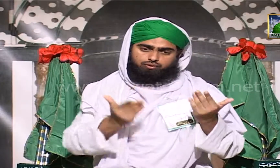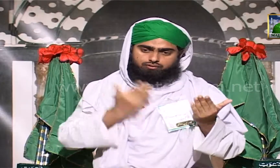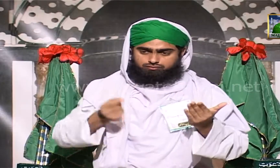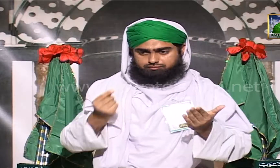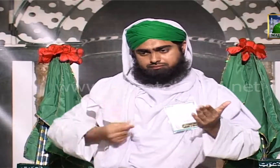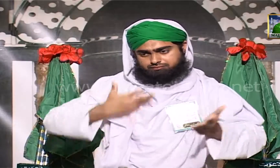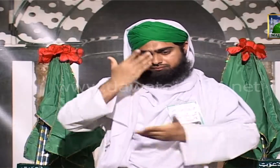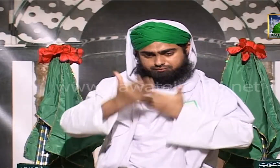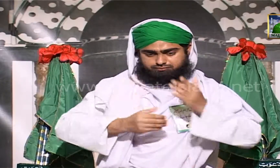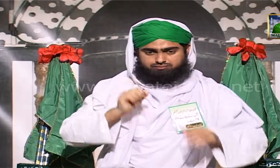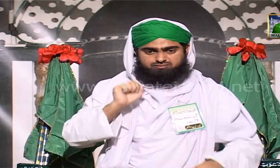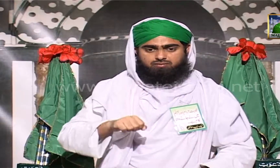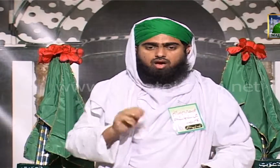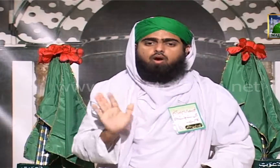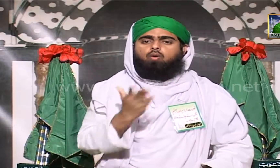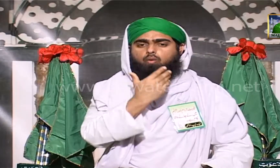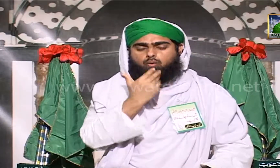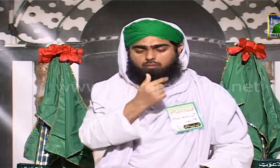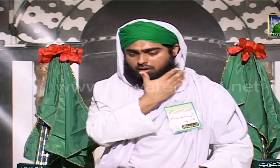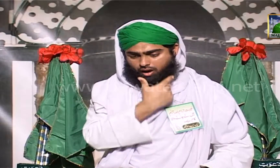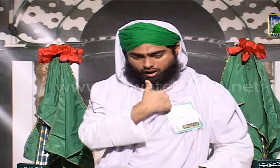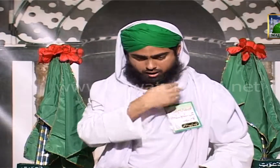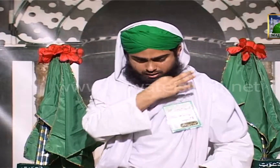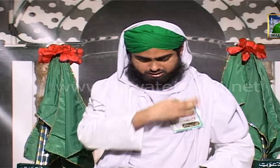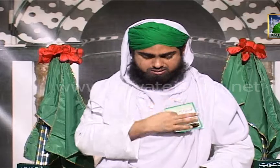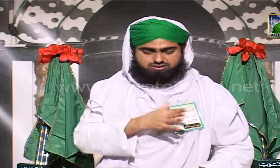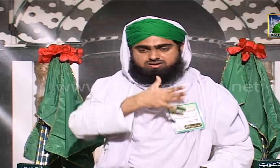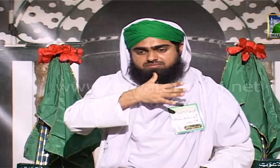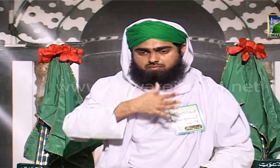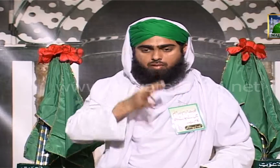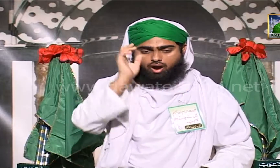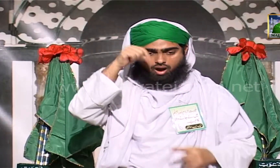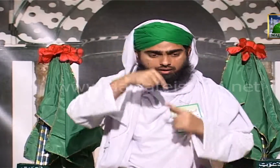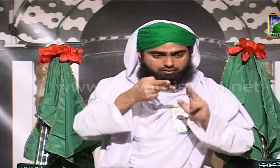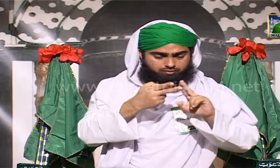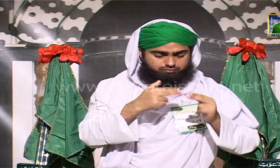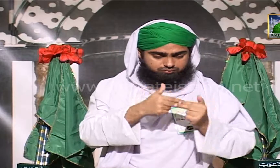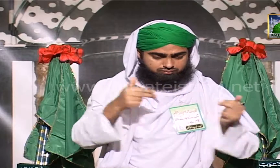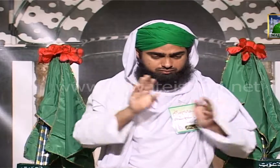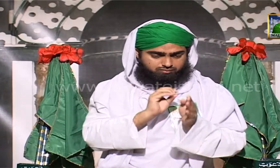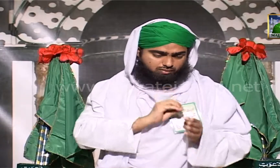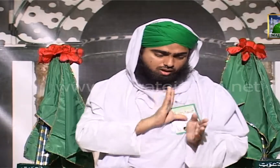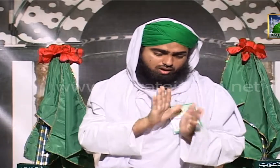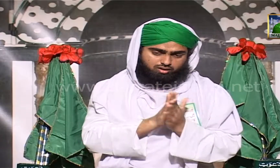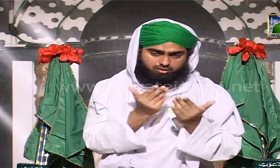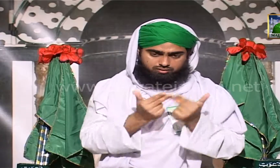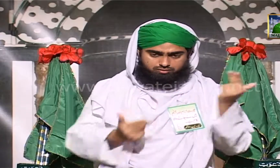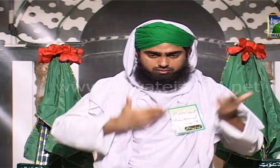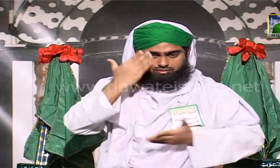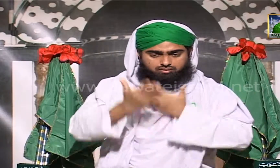اگر کوئی بزرگ اپنے کارنامے سنائے، واقعی بزرگ ہو اور اپنے کارنامے سنائے، تو ان کی